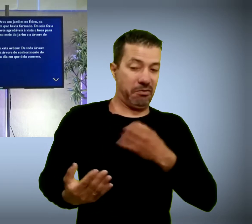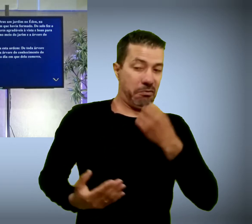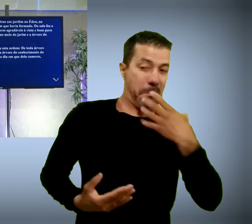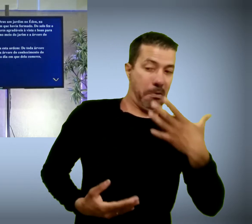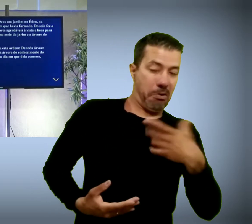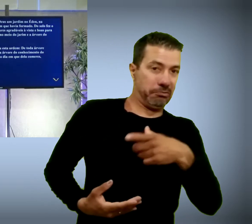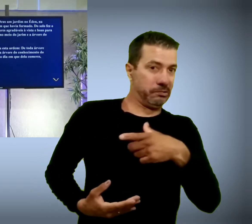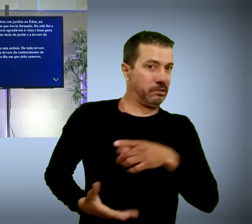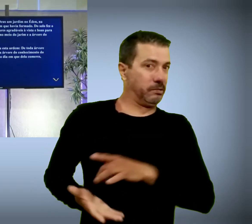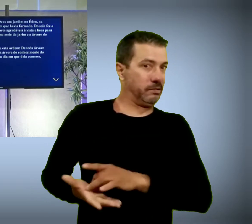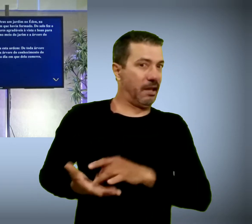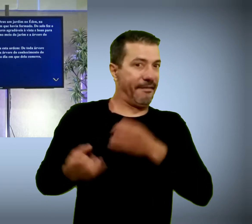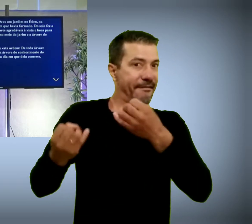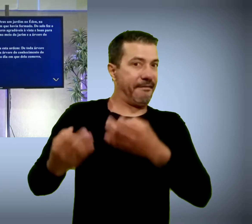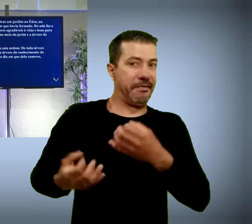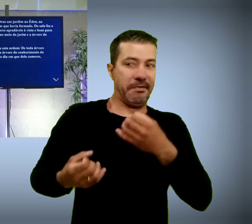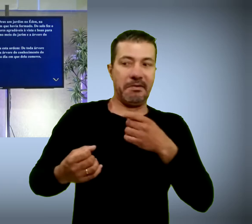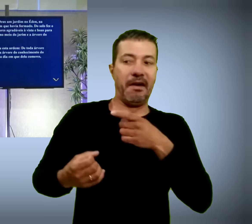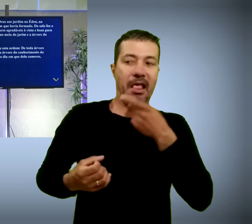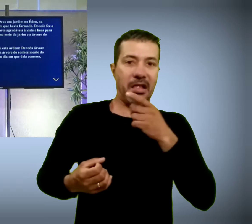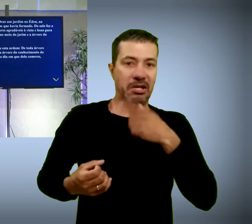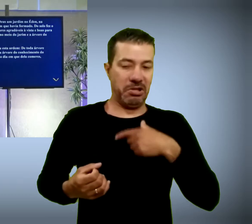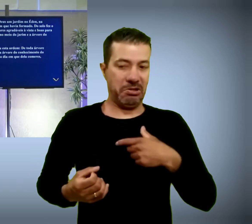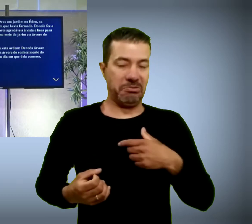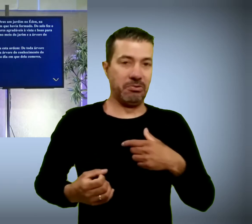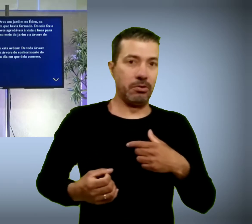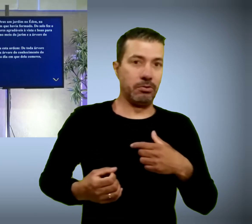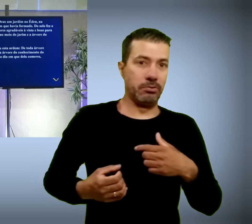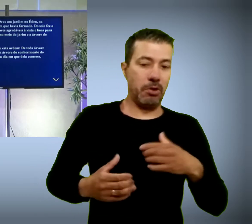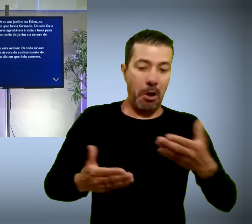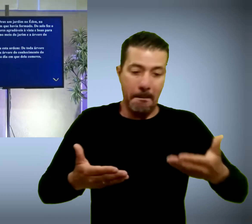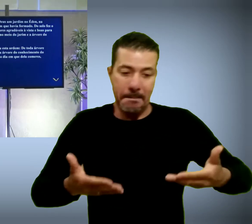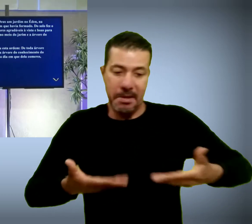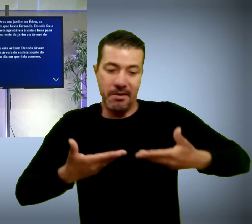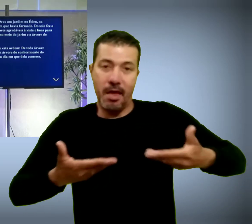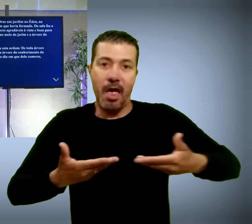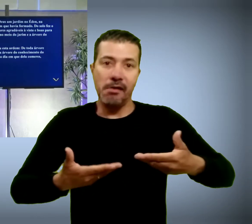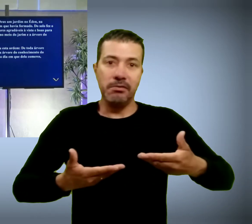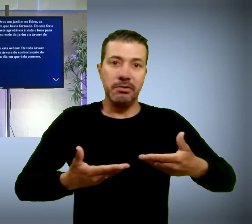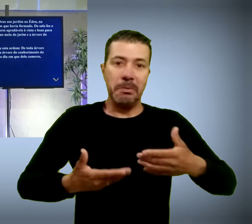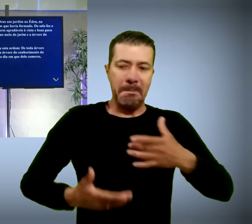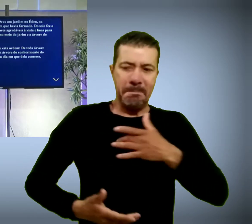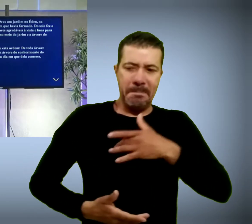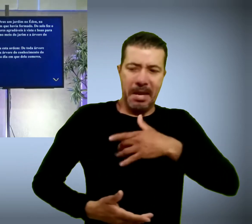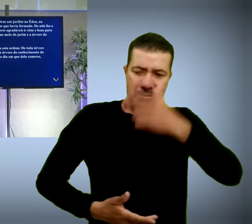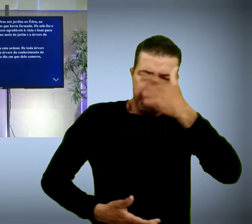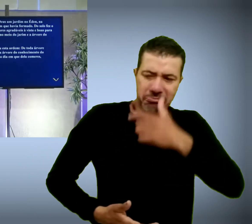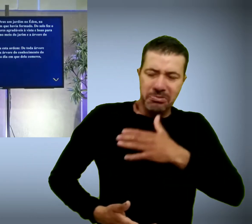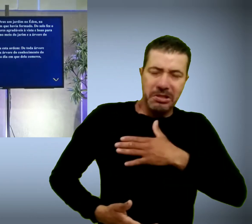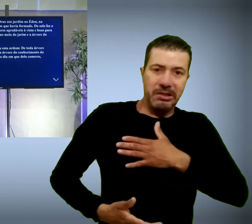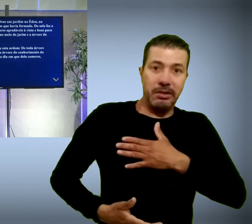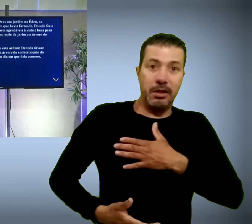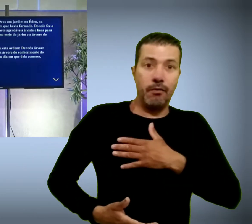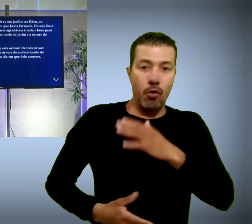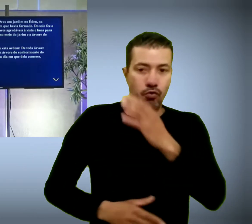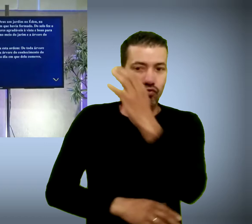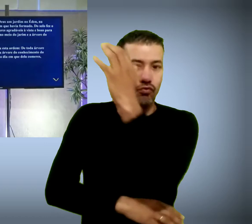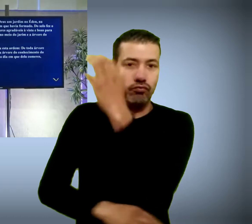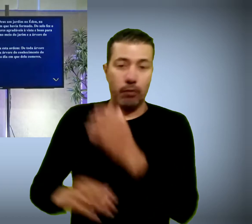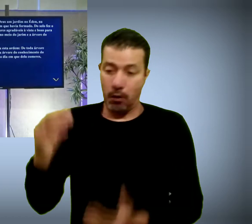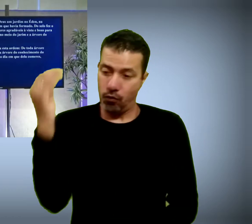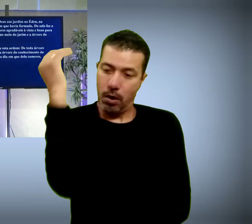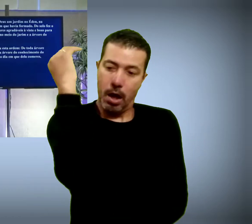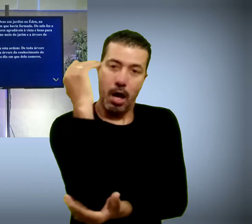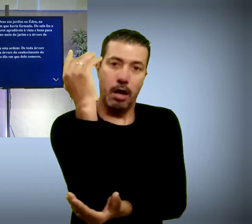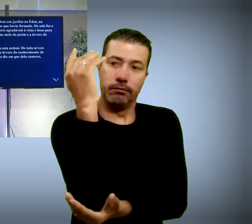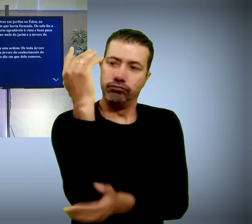bom. E que as pessoas só me servem com medo de mim. Então eu vou botar essa árvore aqui para